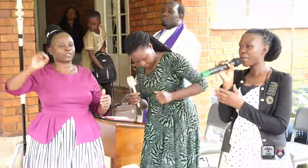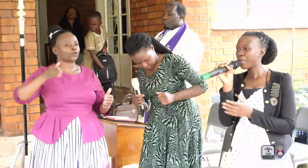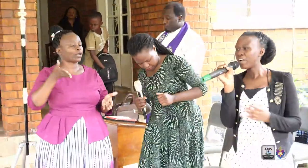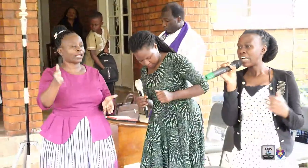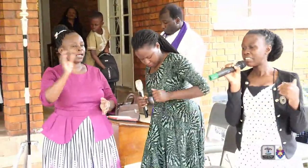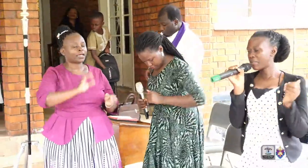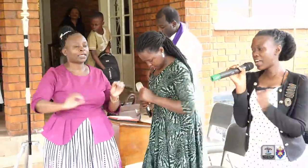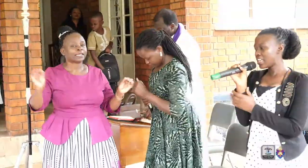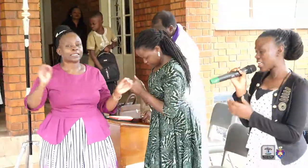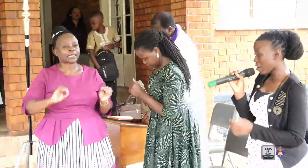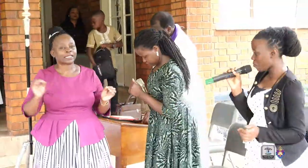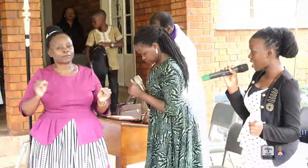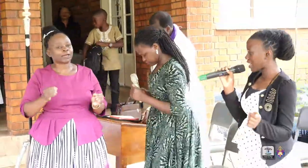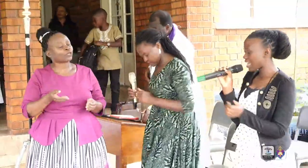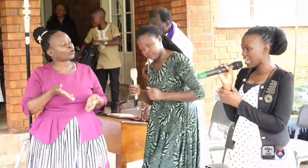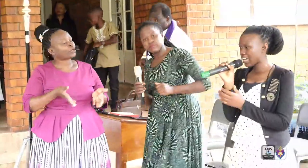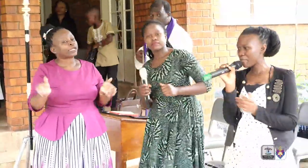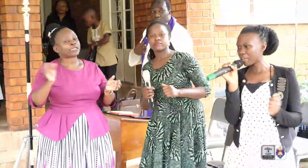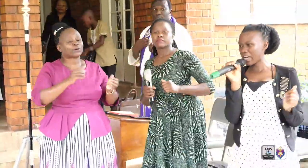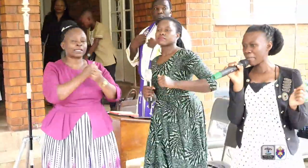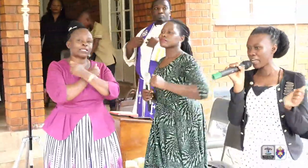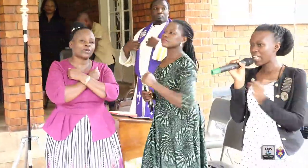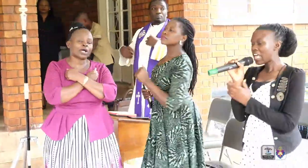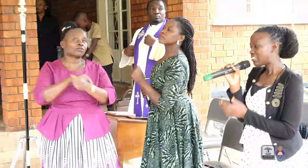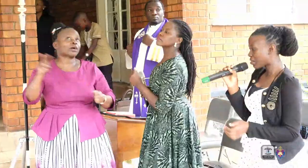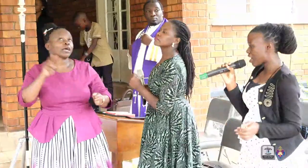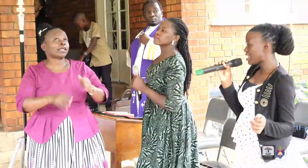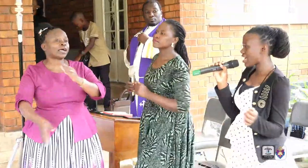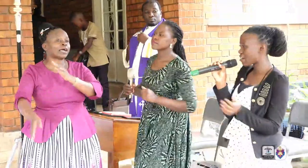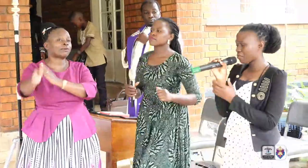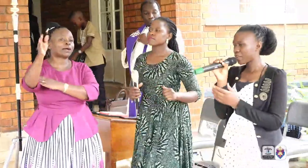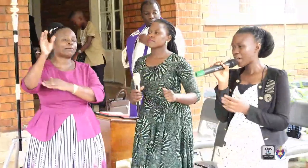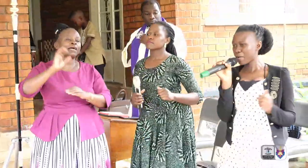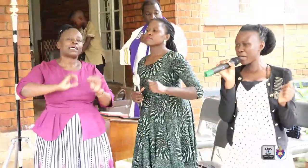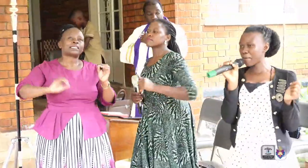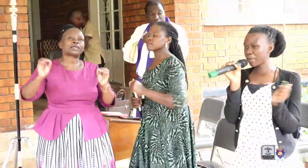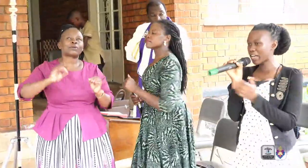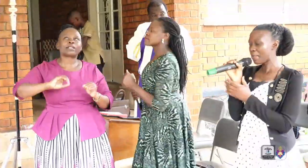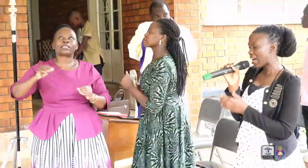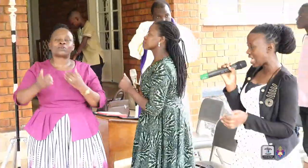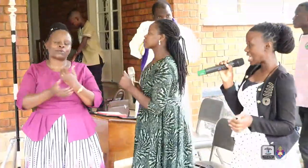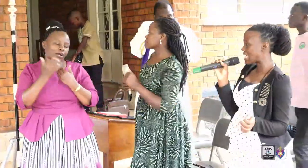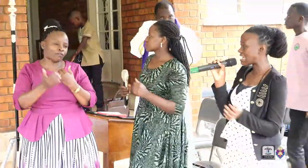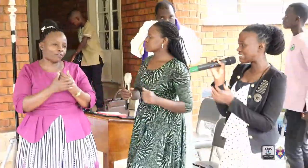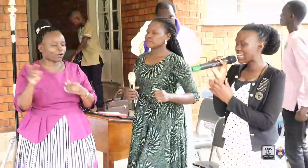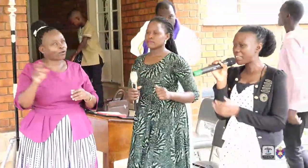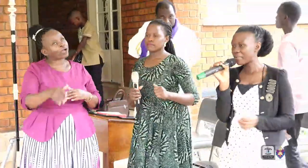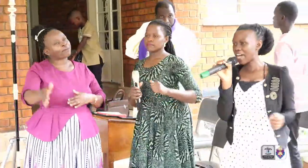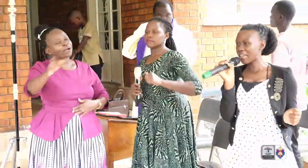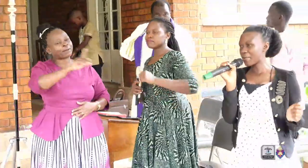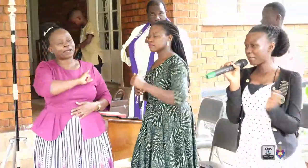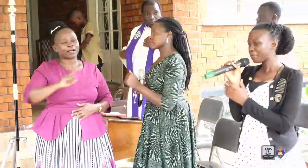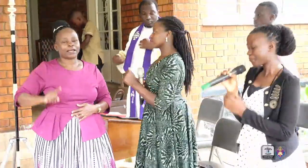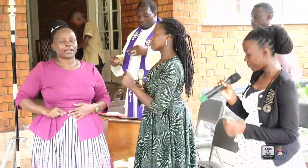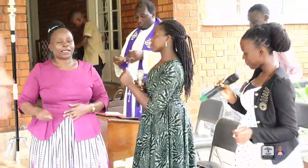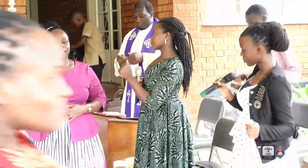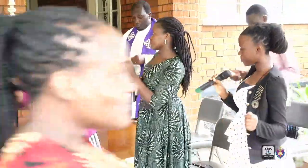talifayo tewali yakwagalanga mukama tewali yakufaako nga mukama era talibaayo